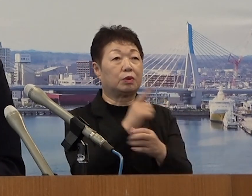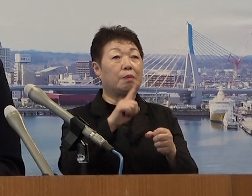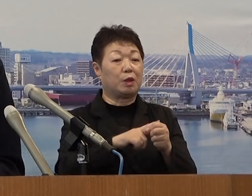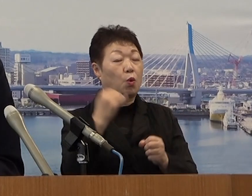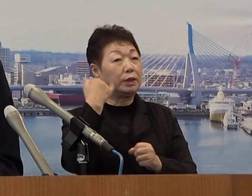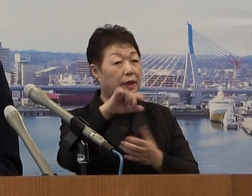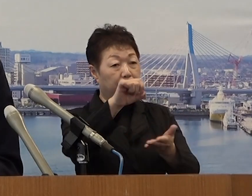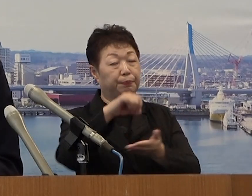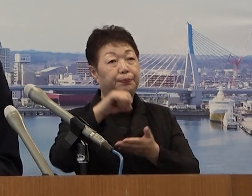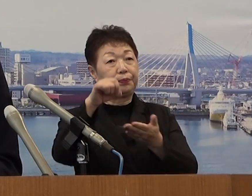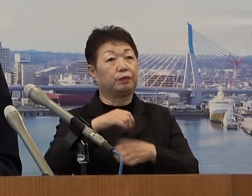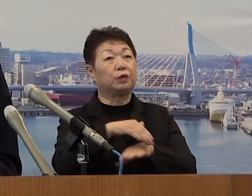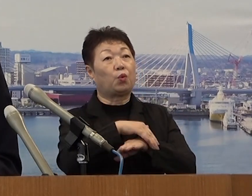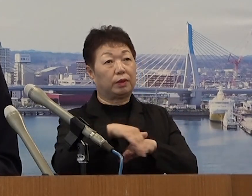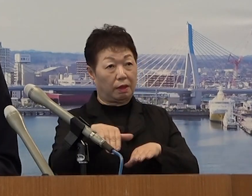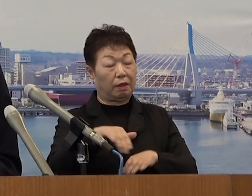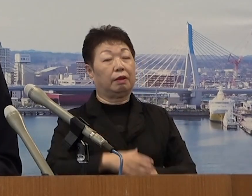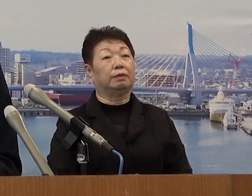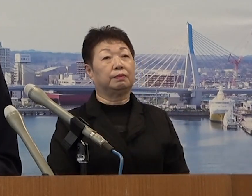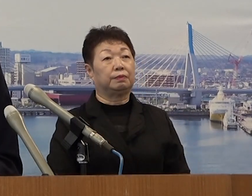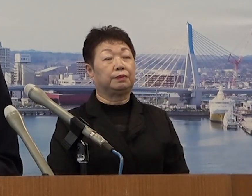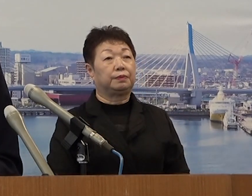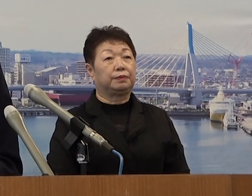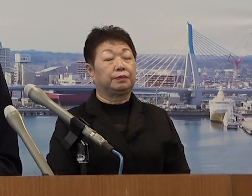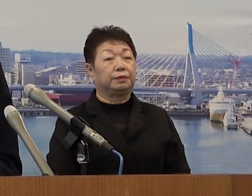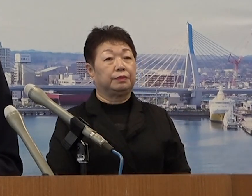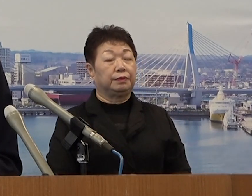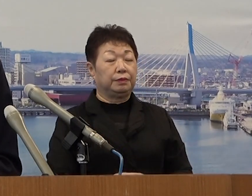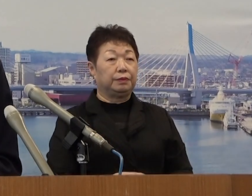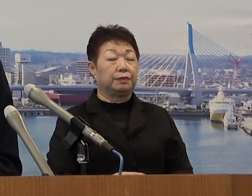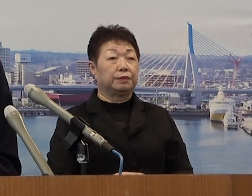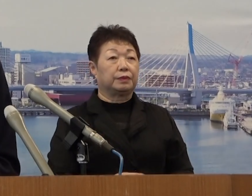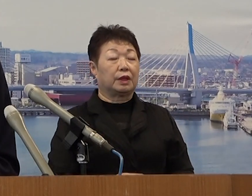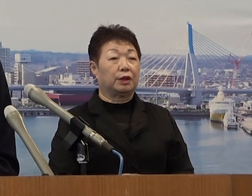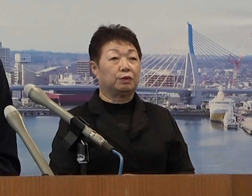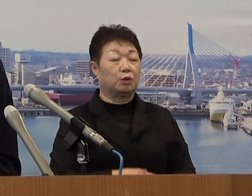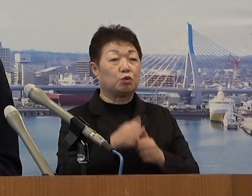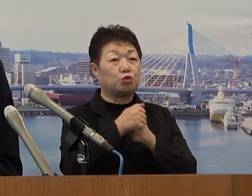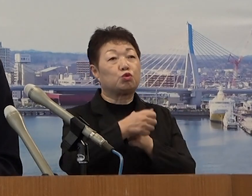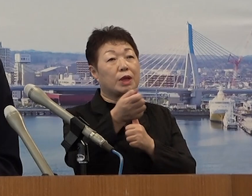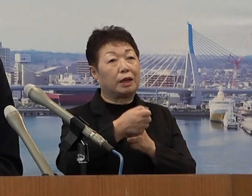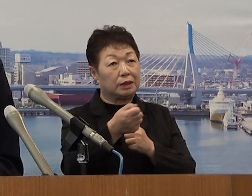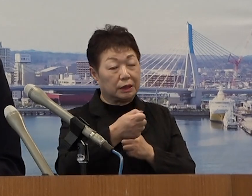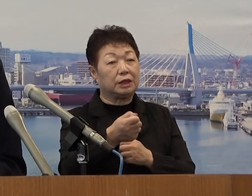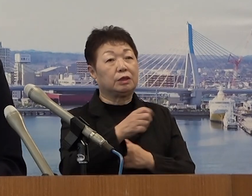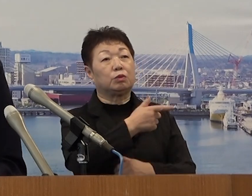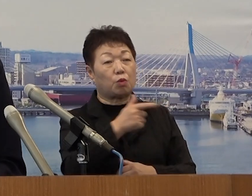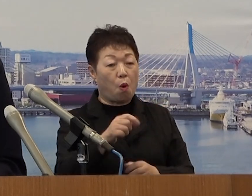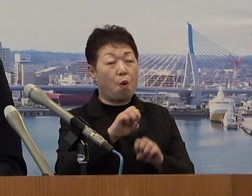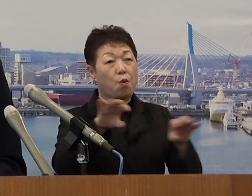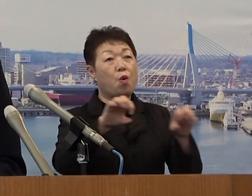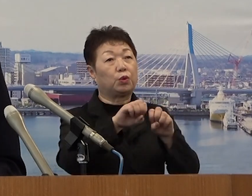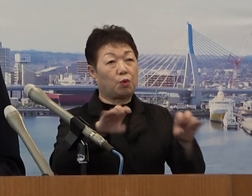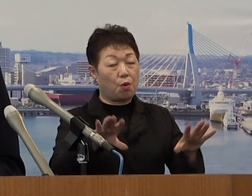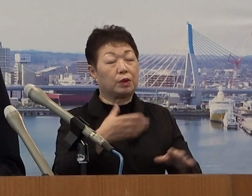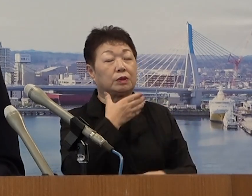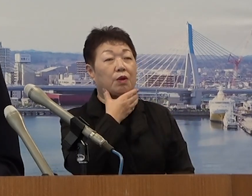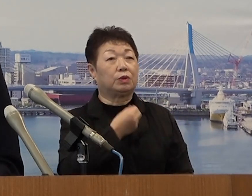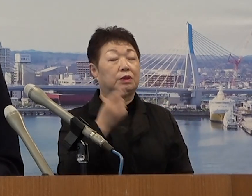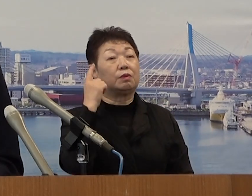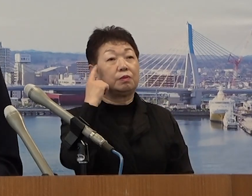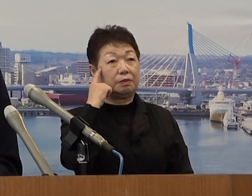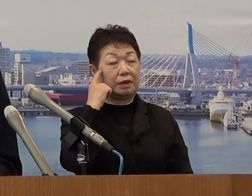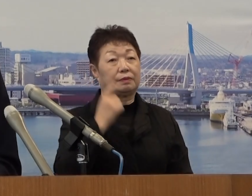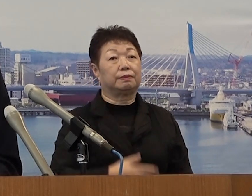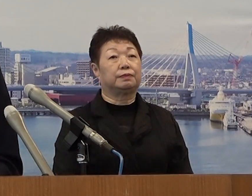ことといたしておりますので、皆様におかれましてはぜひとも取材をしていただきまして、報道をしていただければ幸いに存じます